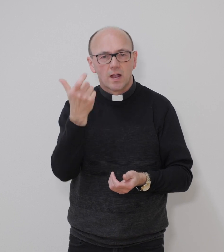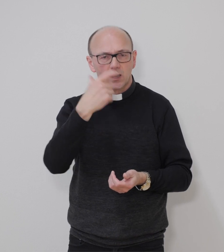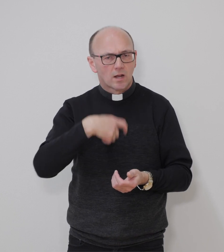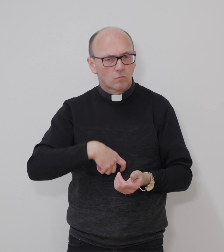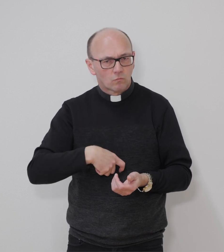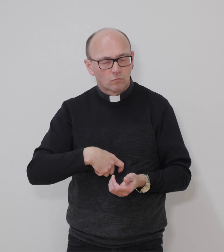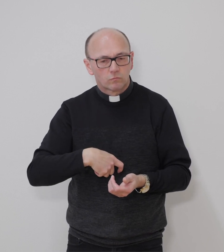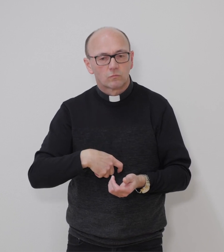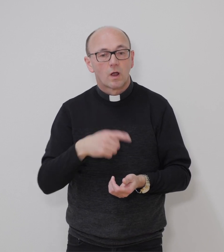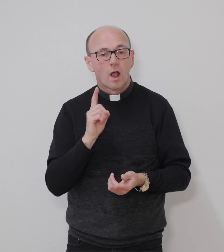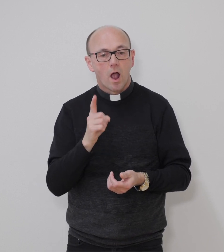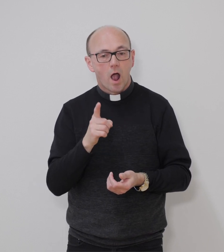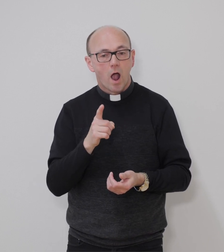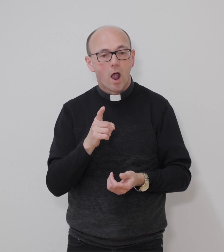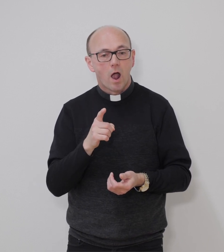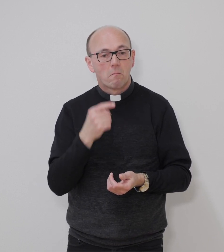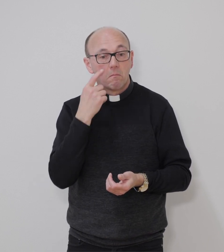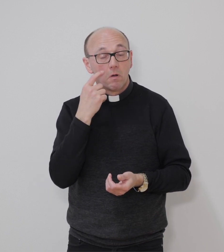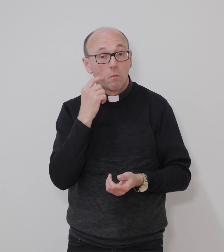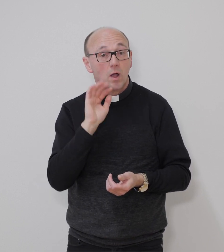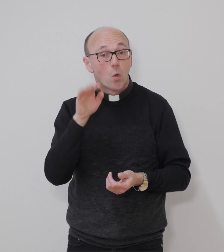von Jerusalem, weint nicht über mich,